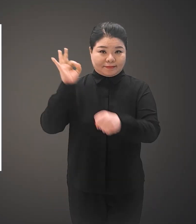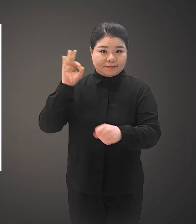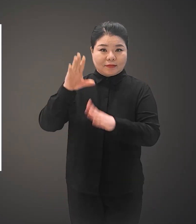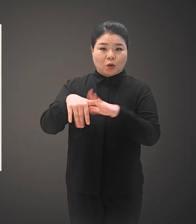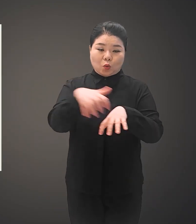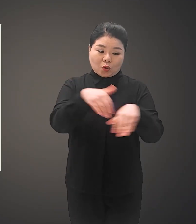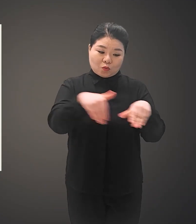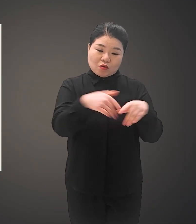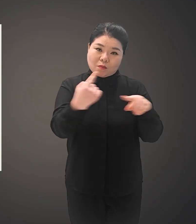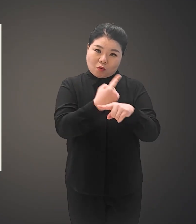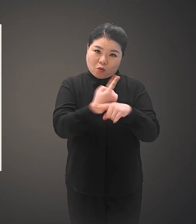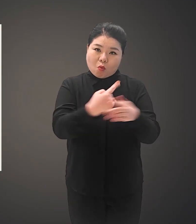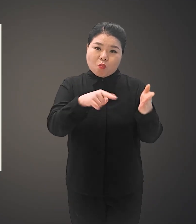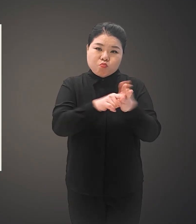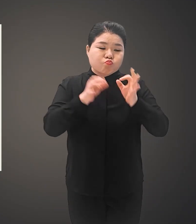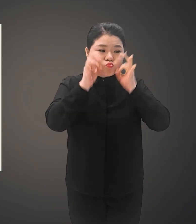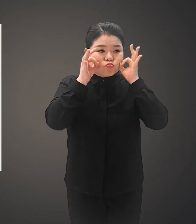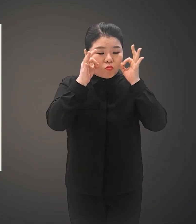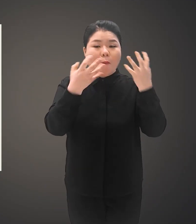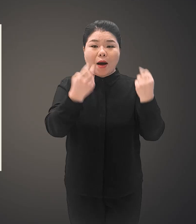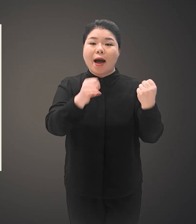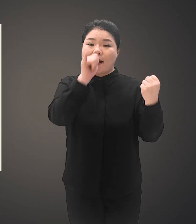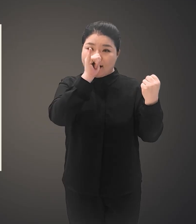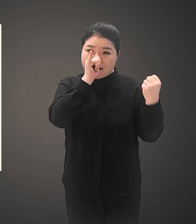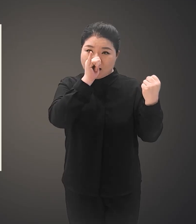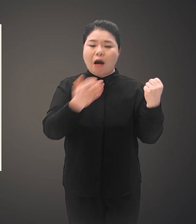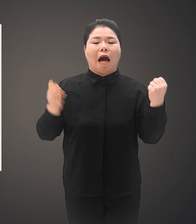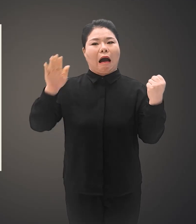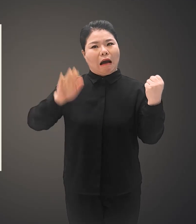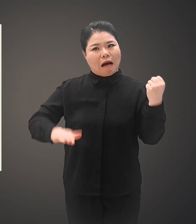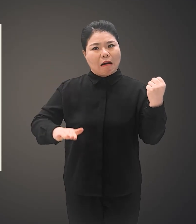10년 전에도 조직 문화 개선을 위한 노력은 있어 왔지만